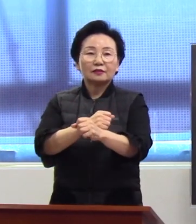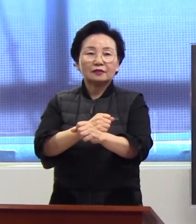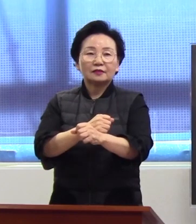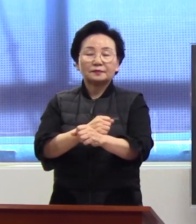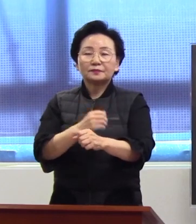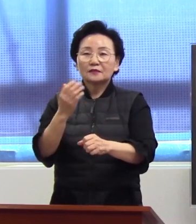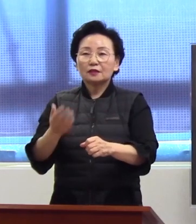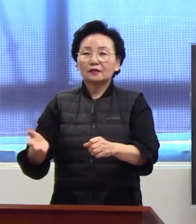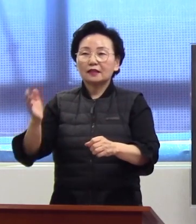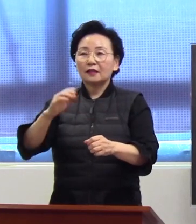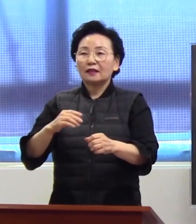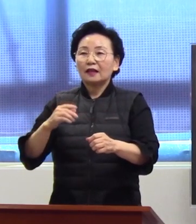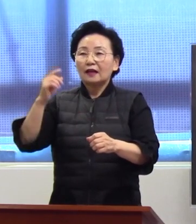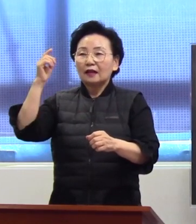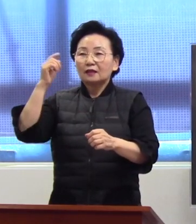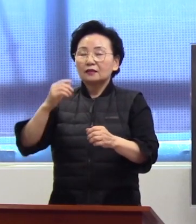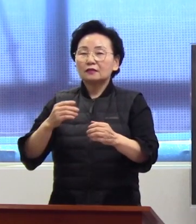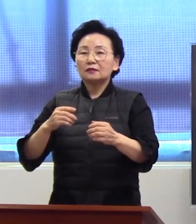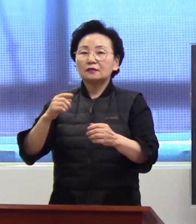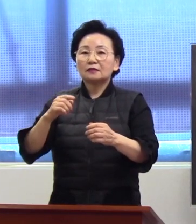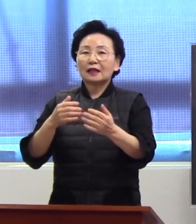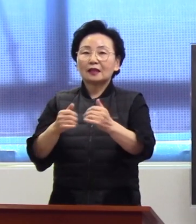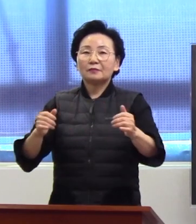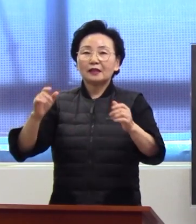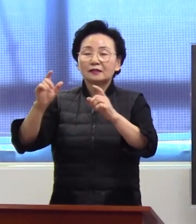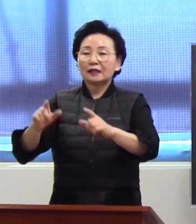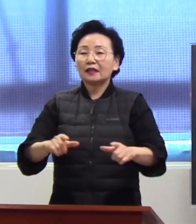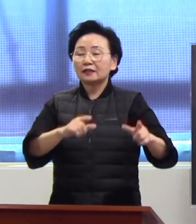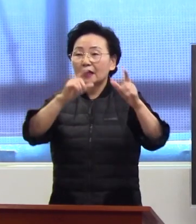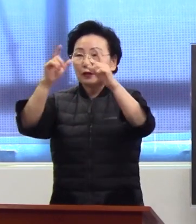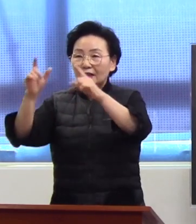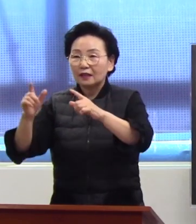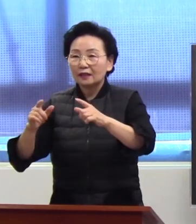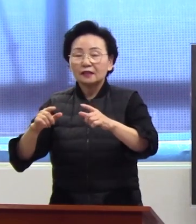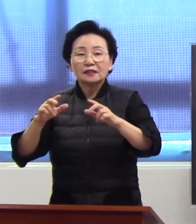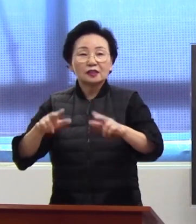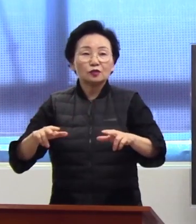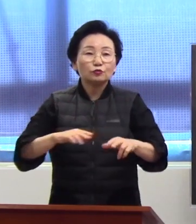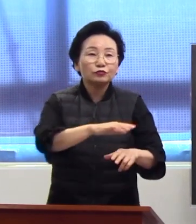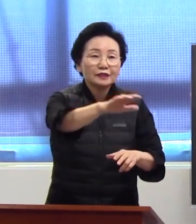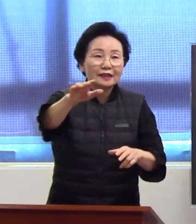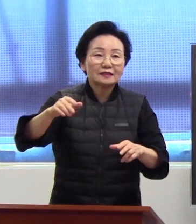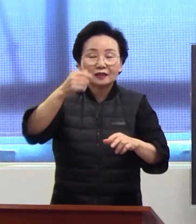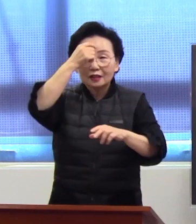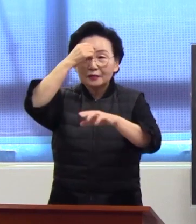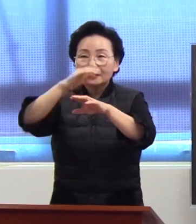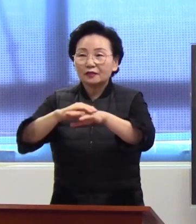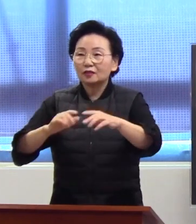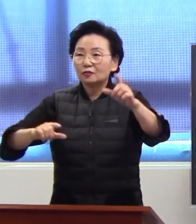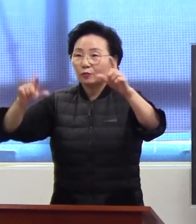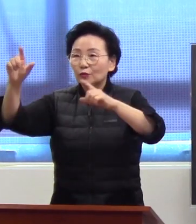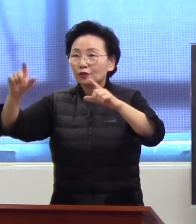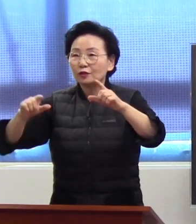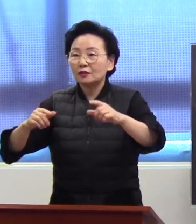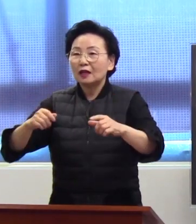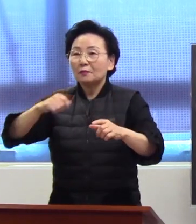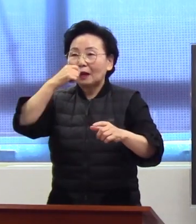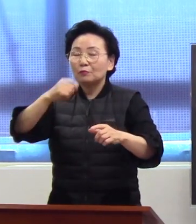거예요. 그런데 그 사람의 생활, 지금 우리의 예배 드리는 모습, 밥